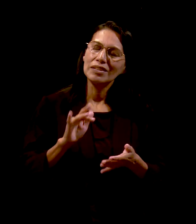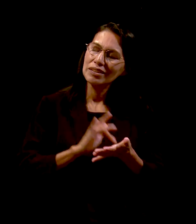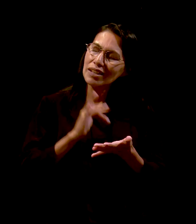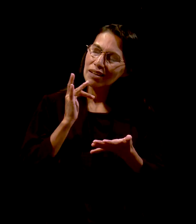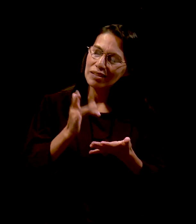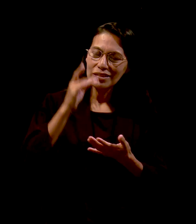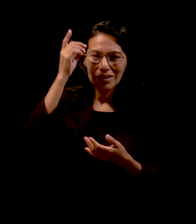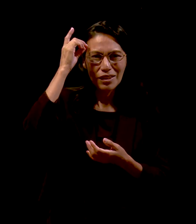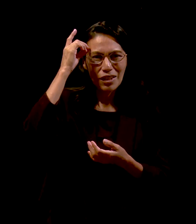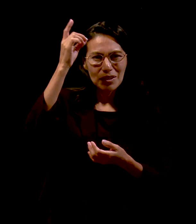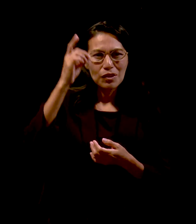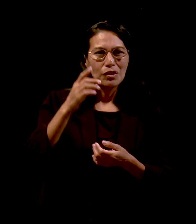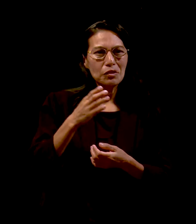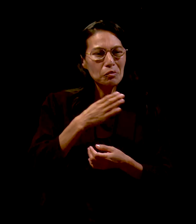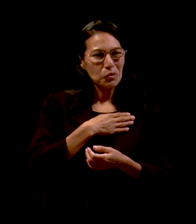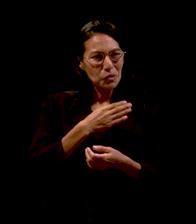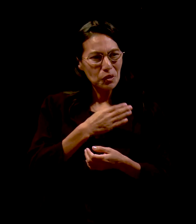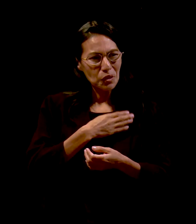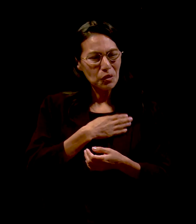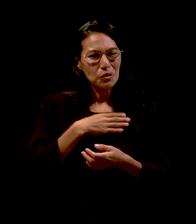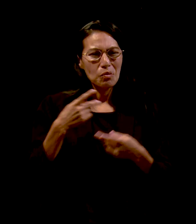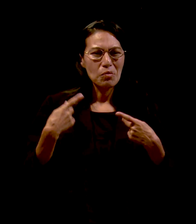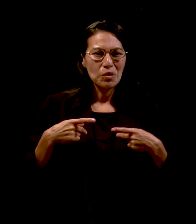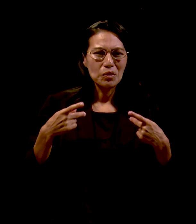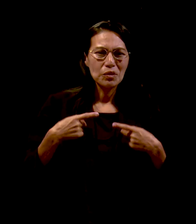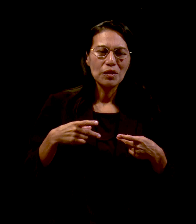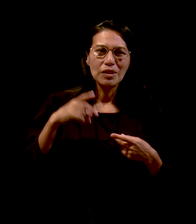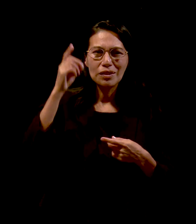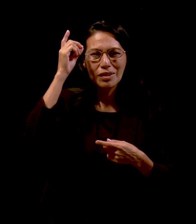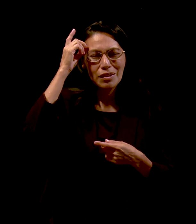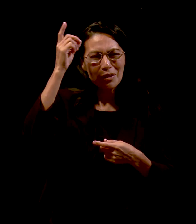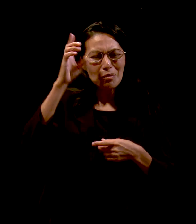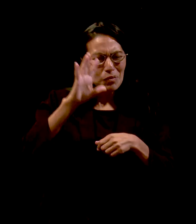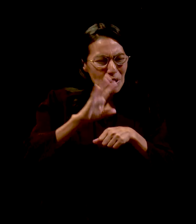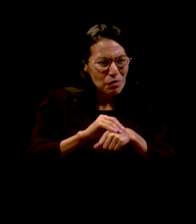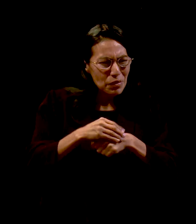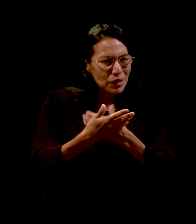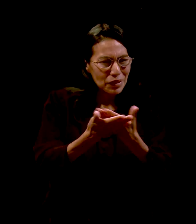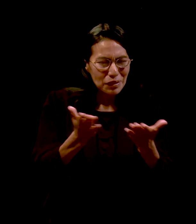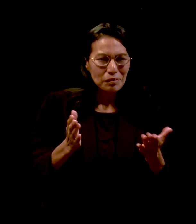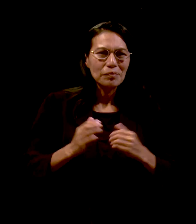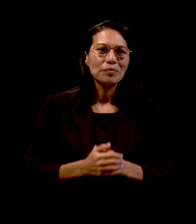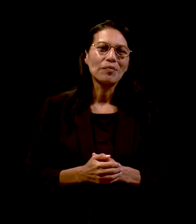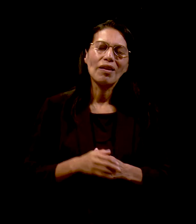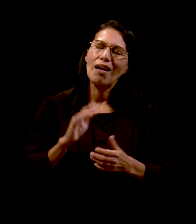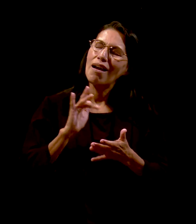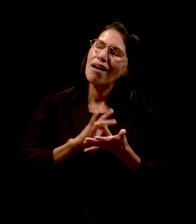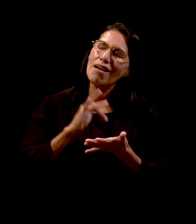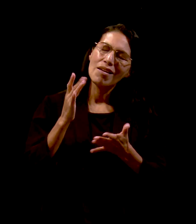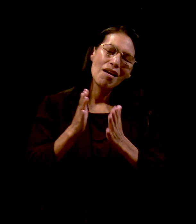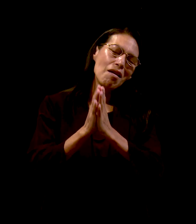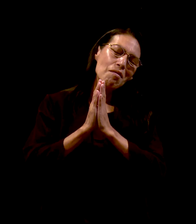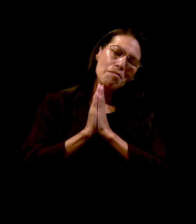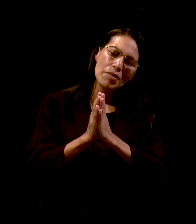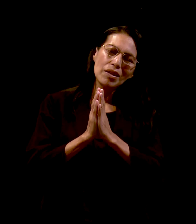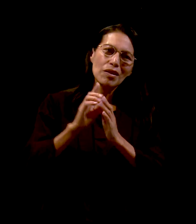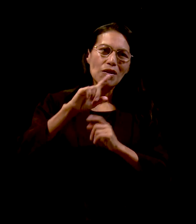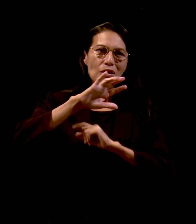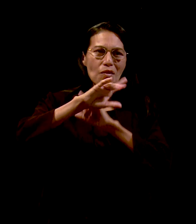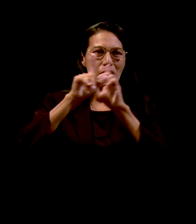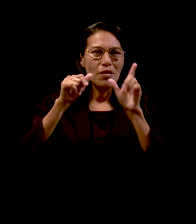vida a estos tíos bondadosos que están haciendo que esto sea posible amén gloria a dios nos unimos